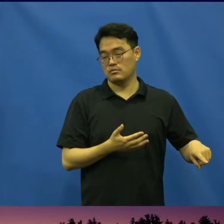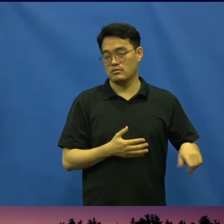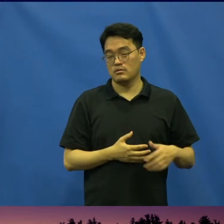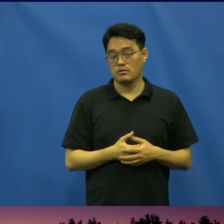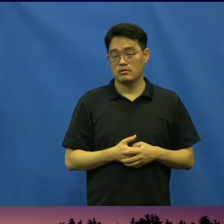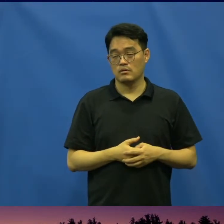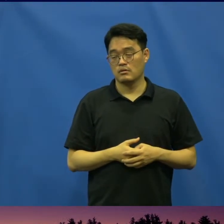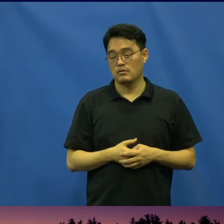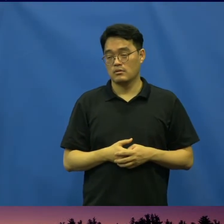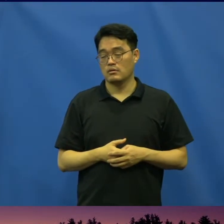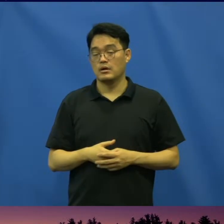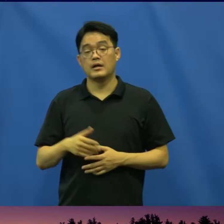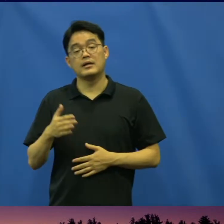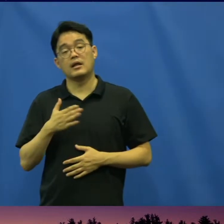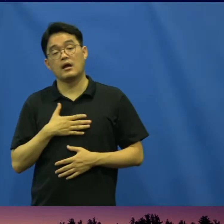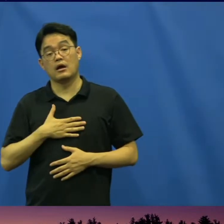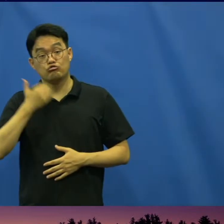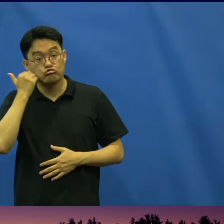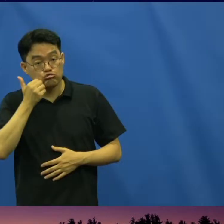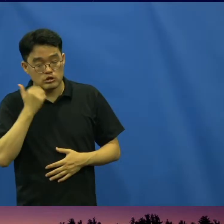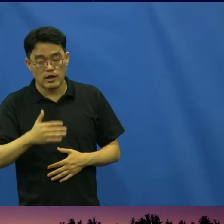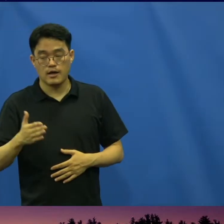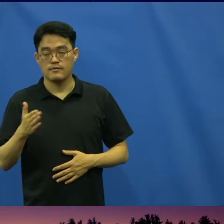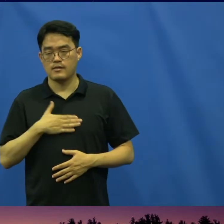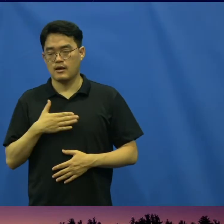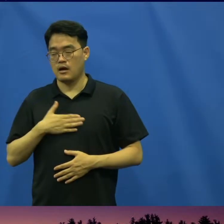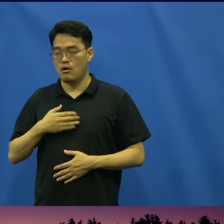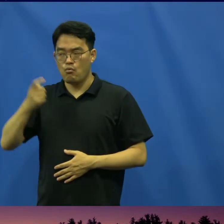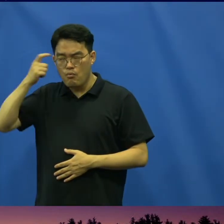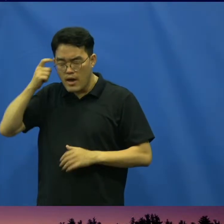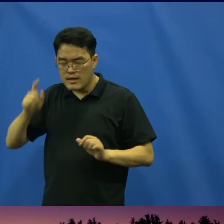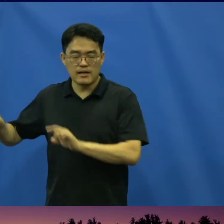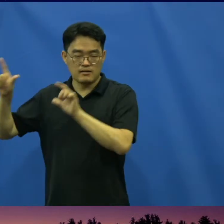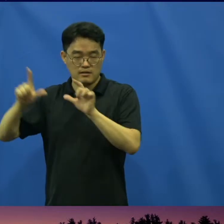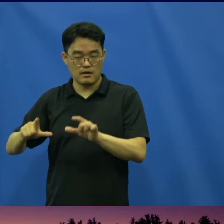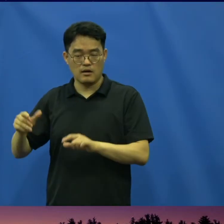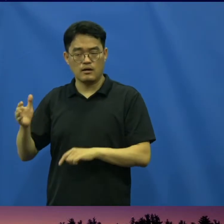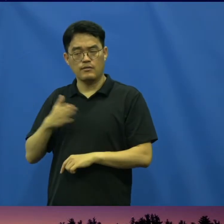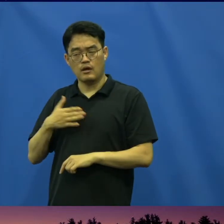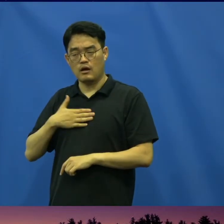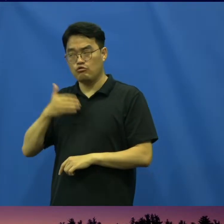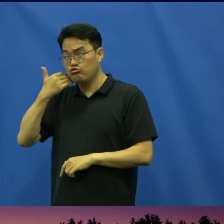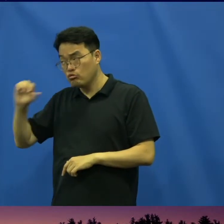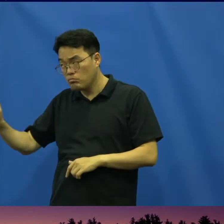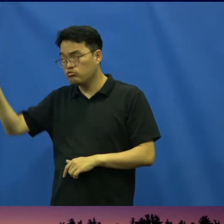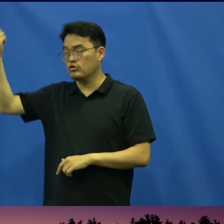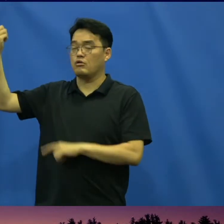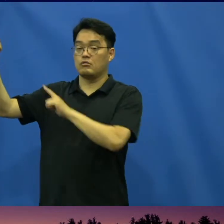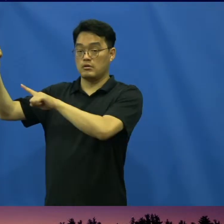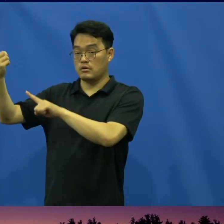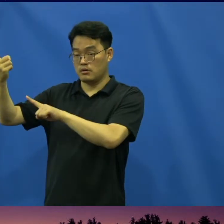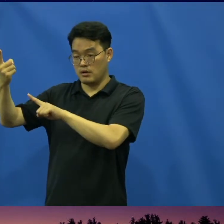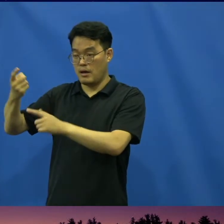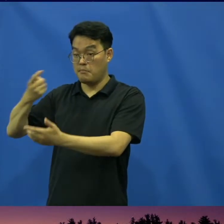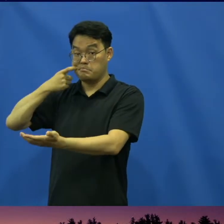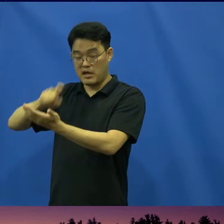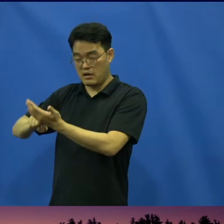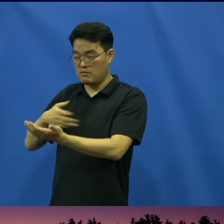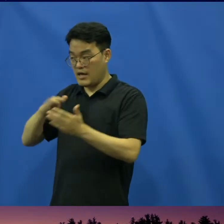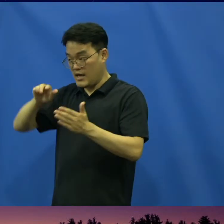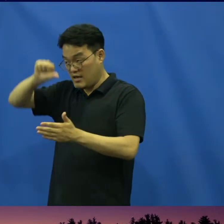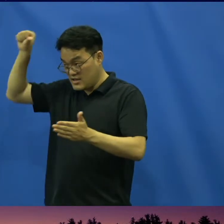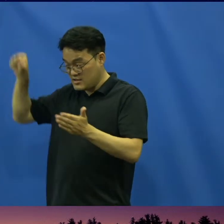의미를 내가 찾을 수가 있어요. 그러니까 막 흥청망청 설 수도 있고 헷갈리는 거예요. 그러니까 내가 인생의 방향을 못 찾으면 내가 가지고